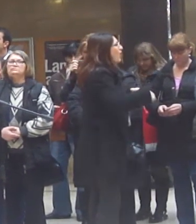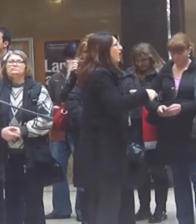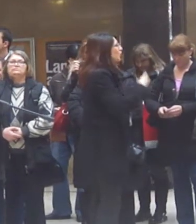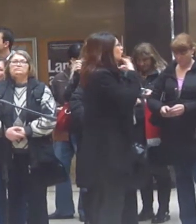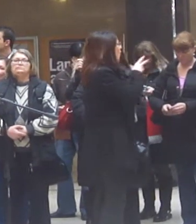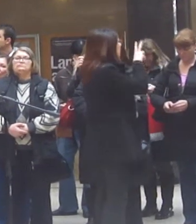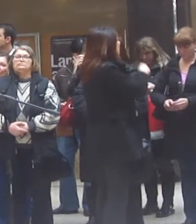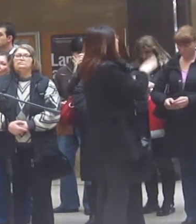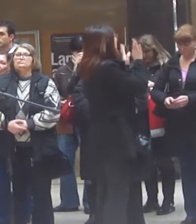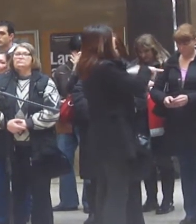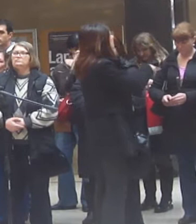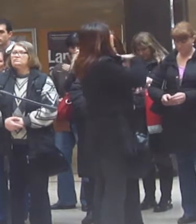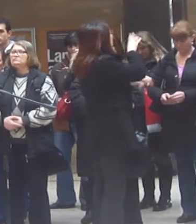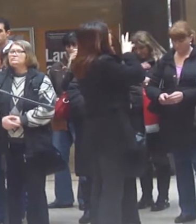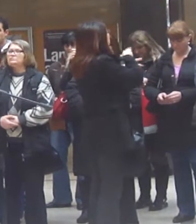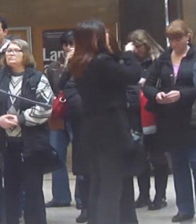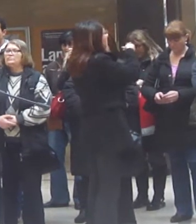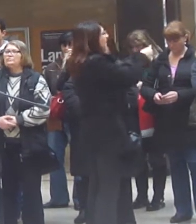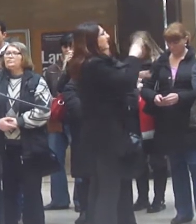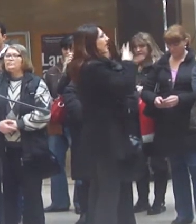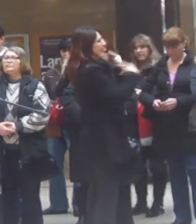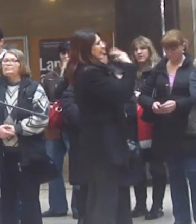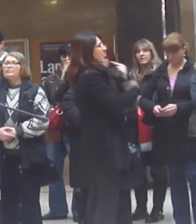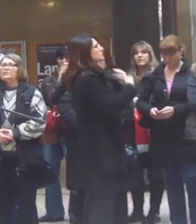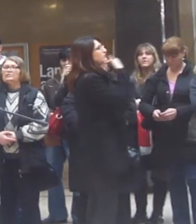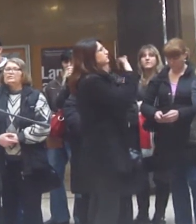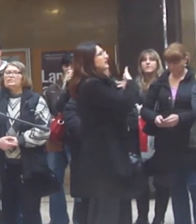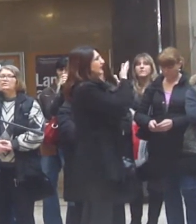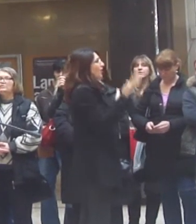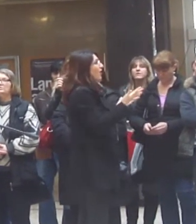oni se liječe bilo gdje. Mogu se liječiti bilo gdje.